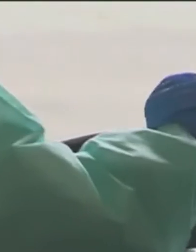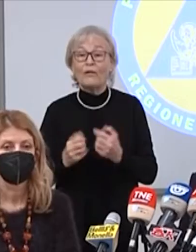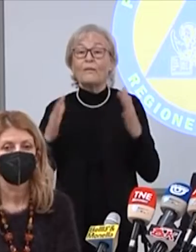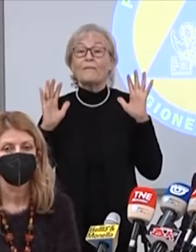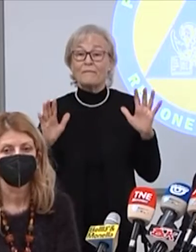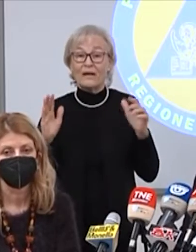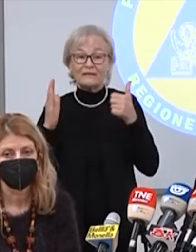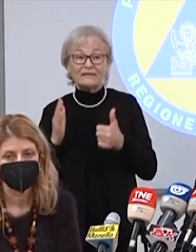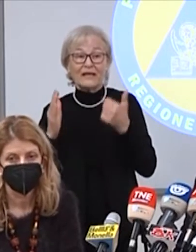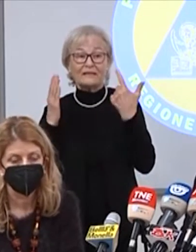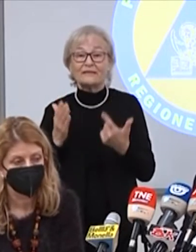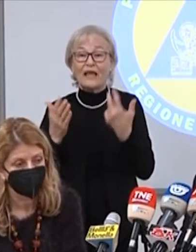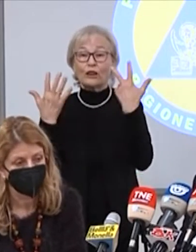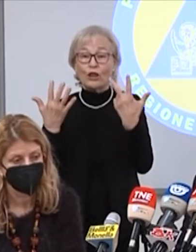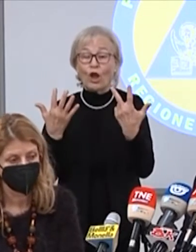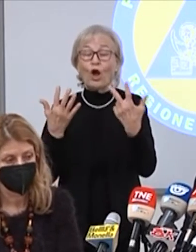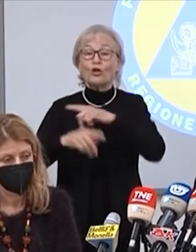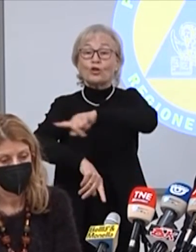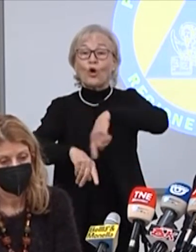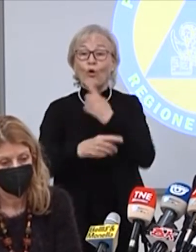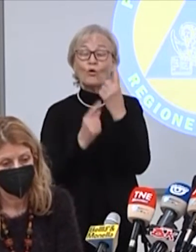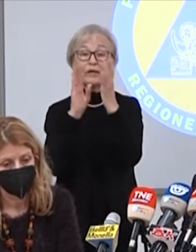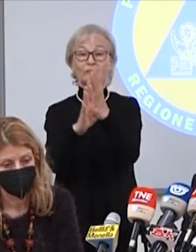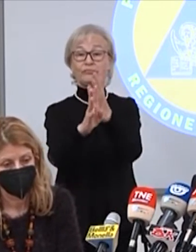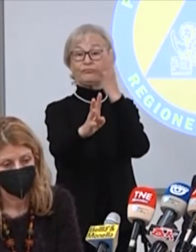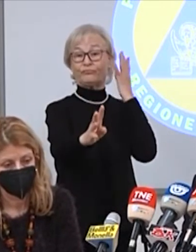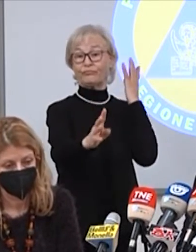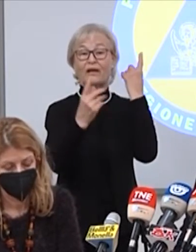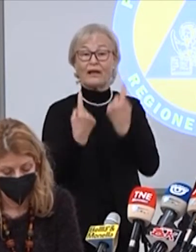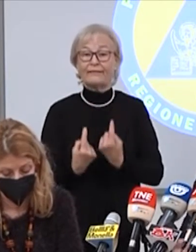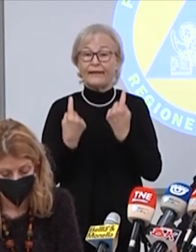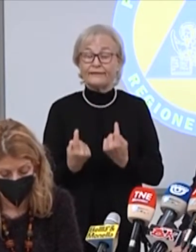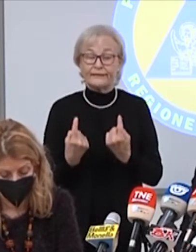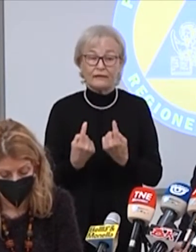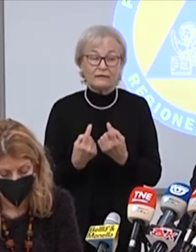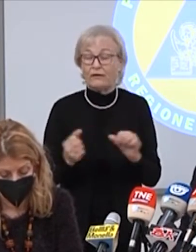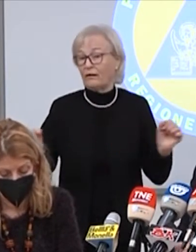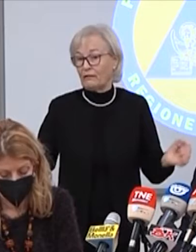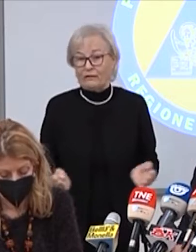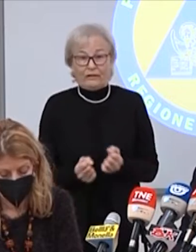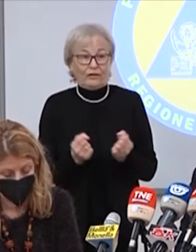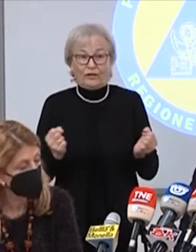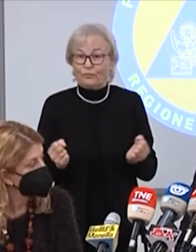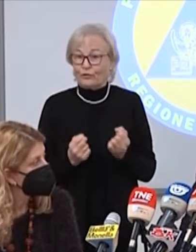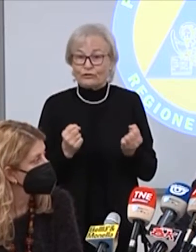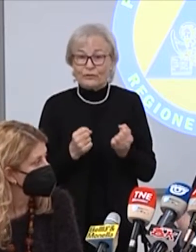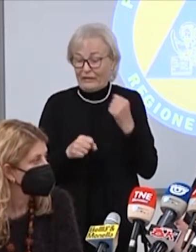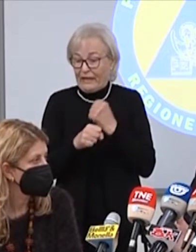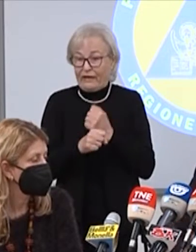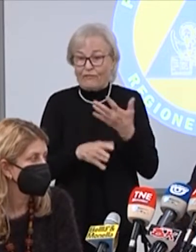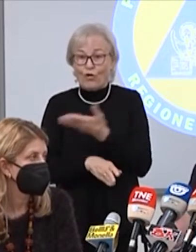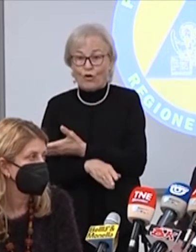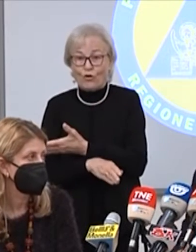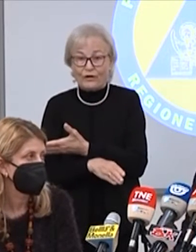6 7 ore di attesa una fila centro tamponi piuttosto che ad impossibilita di di fare alcune cose una per tutte